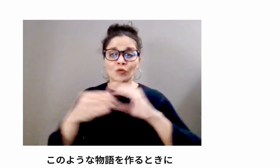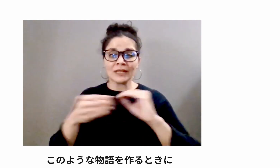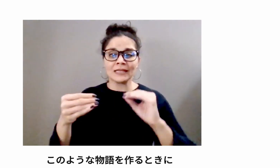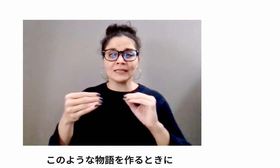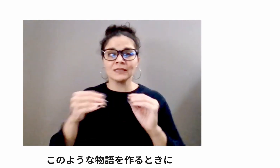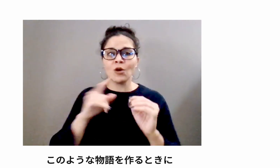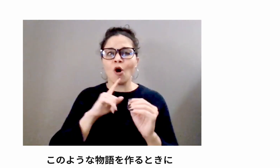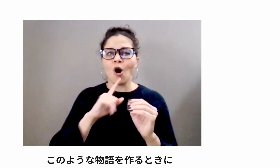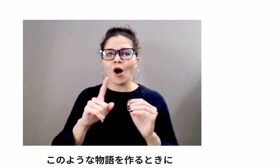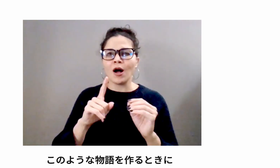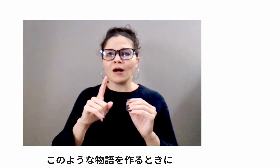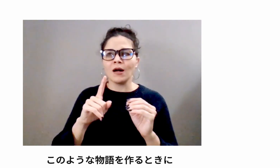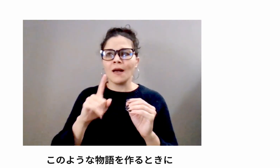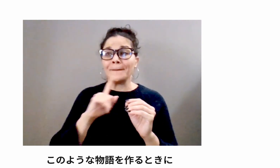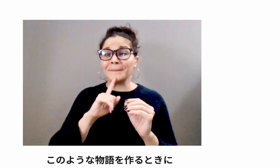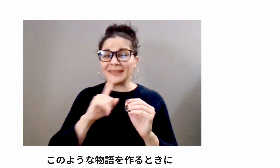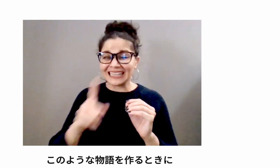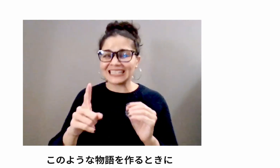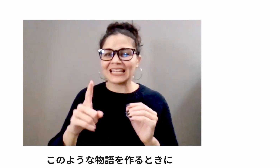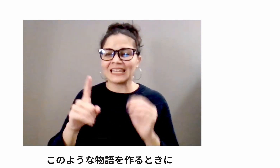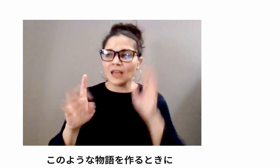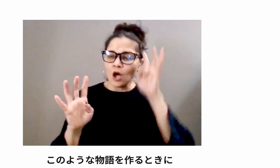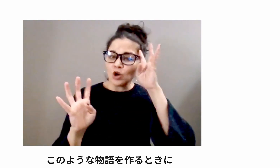このような物語を作るときに